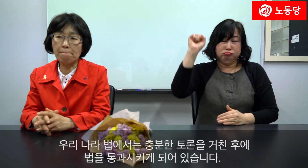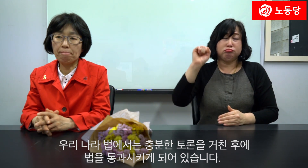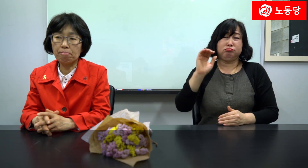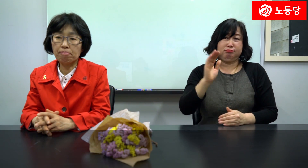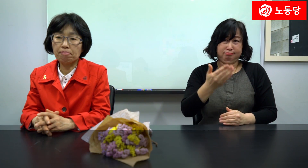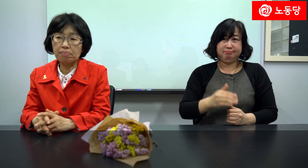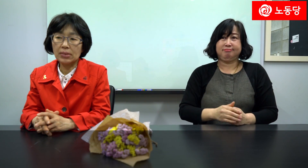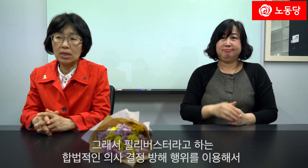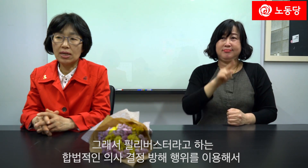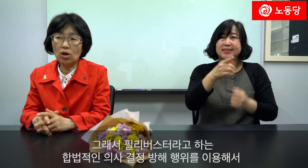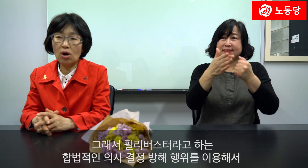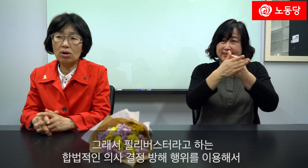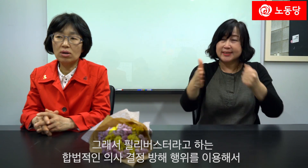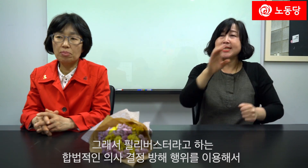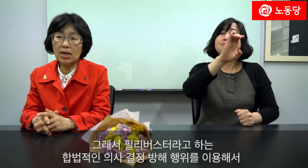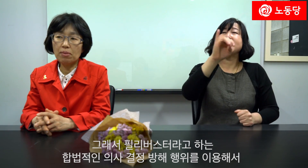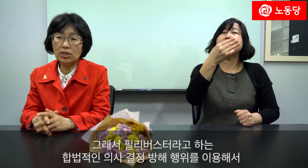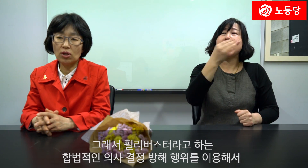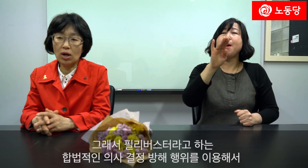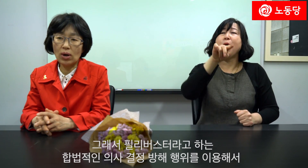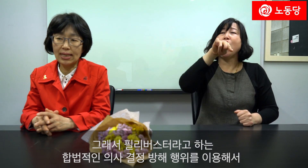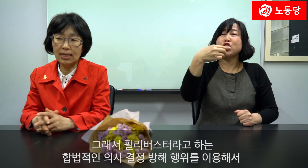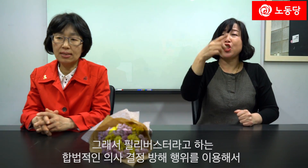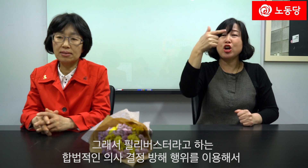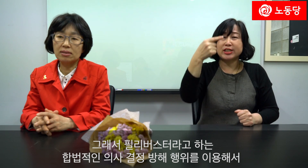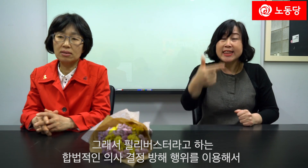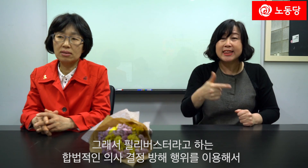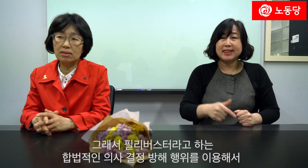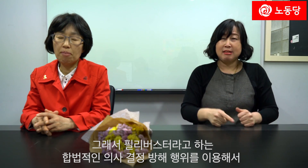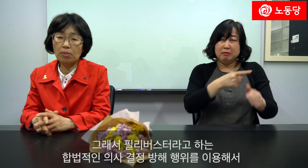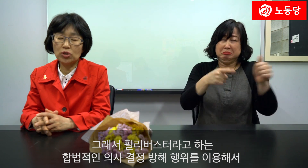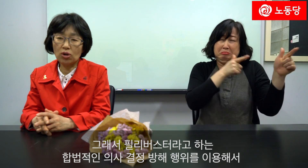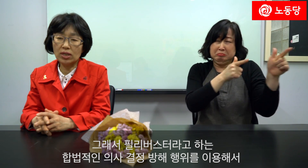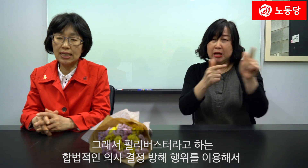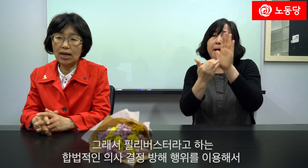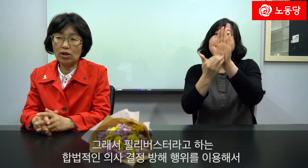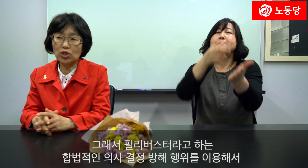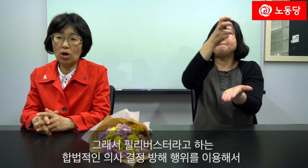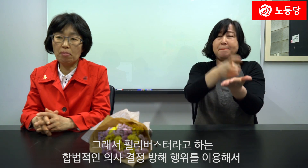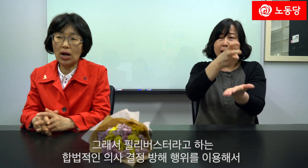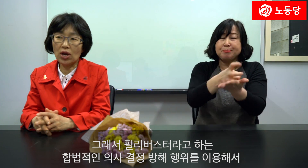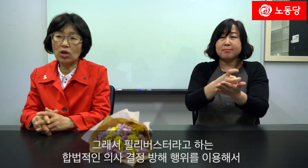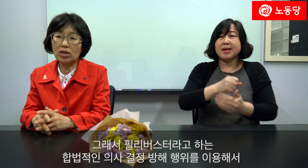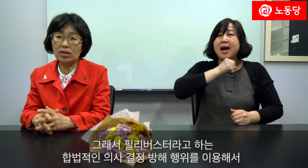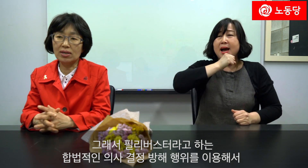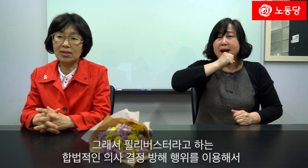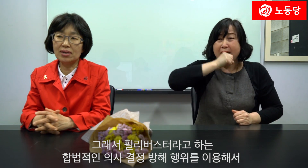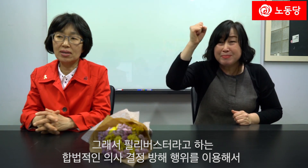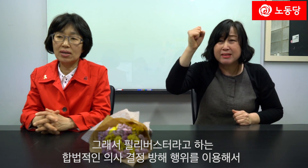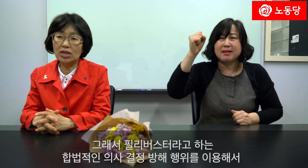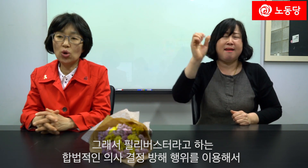있습니다. 그래서 필리버스터라고 하는 합법적인 의사결정 방해